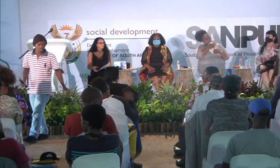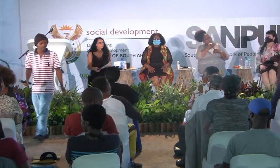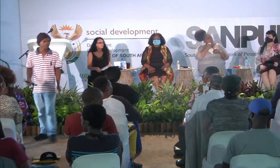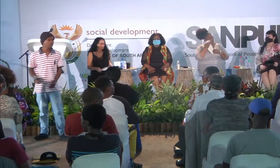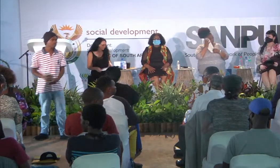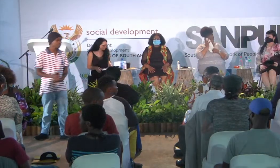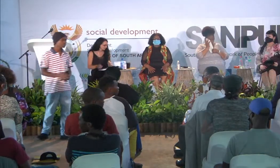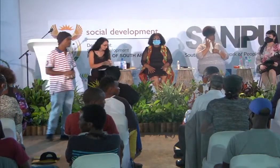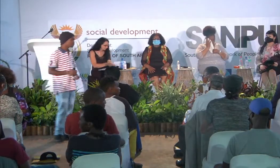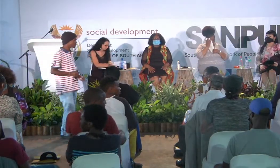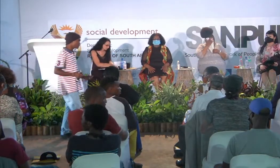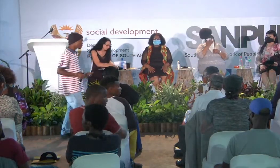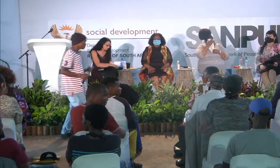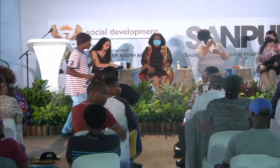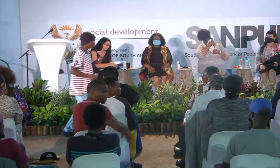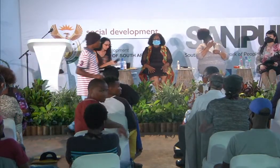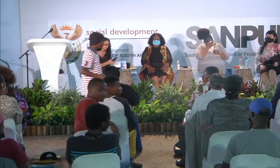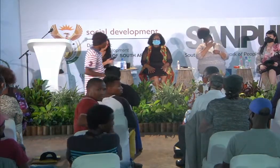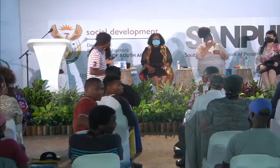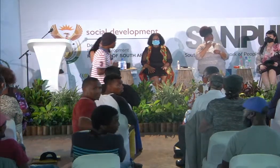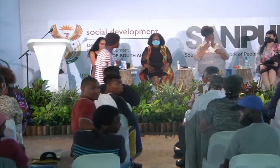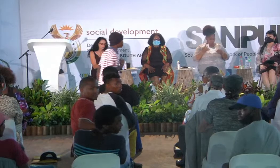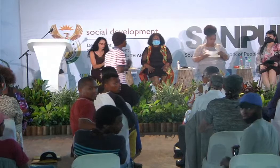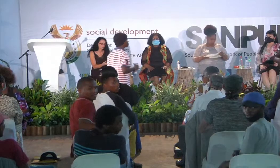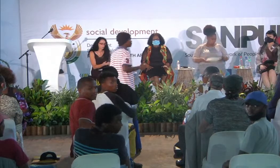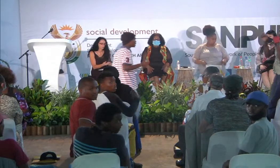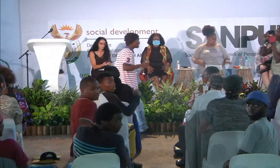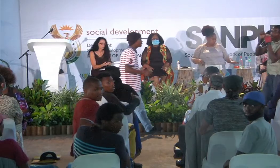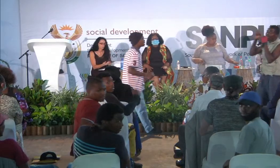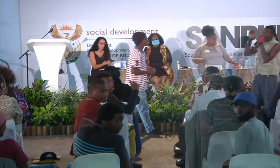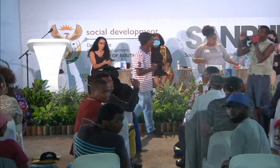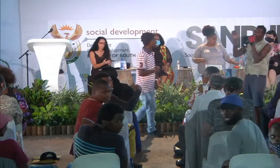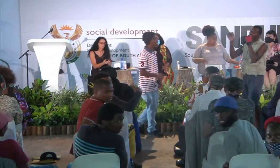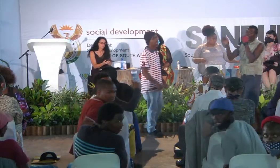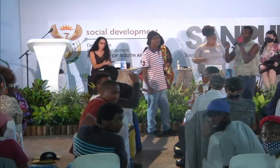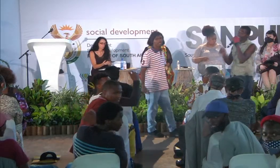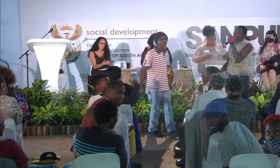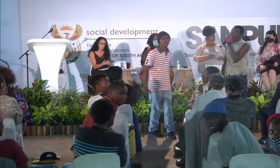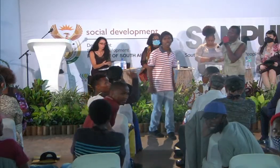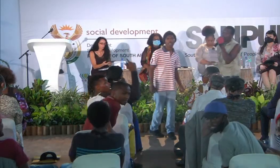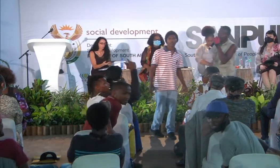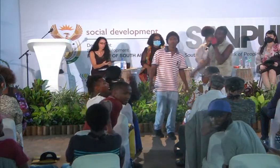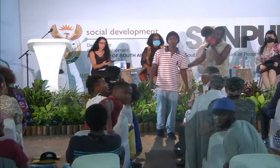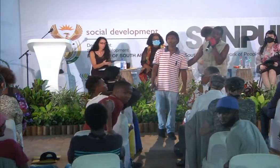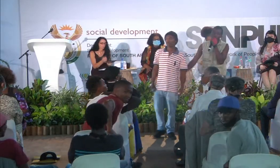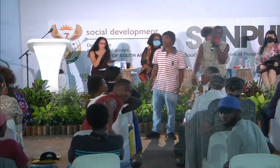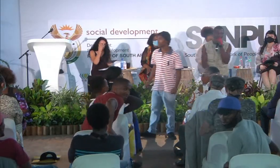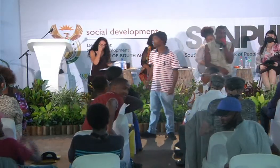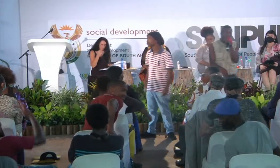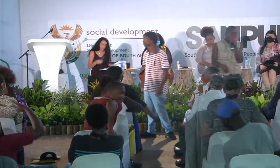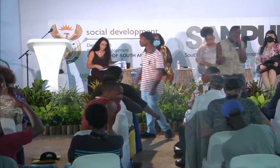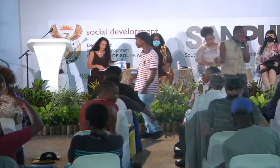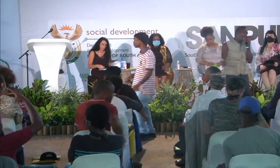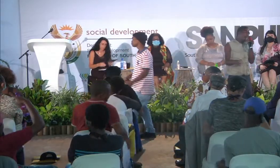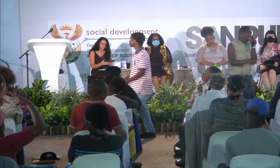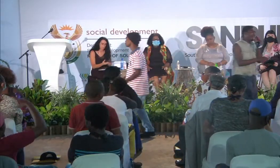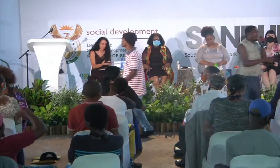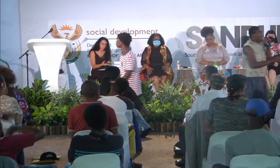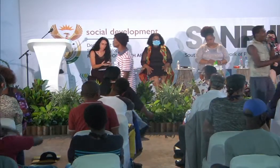ukujabula ayisekho injabulo hlala esikhala njalo